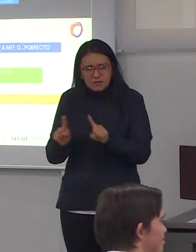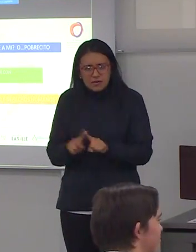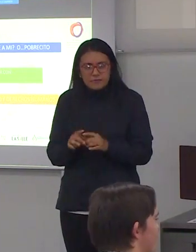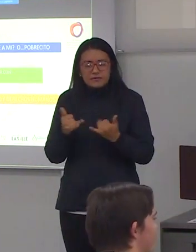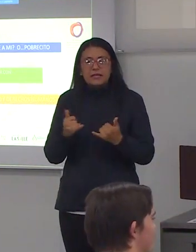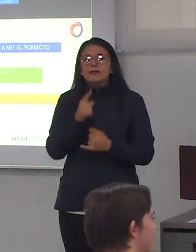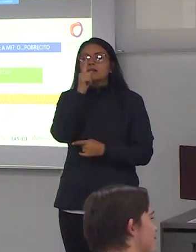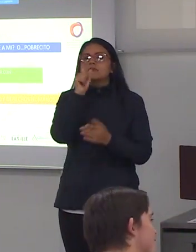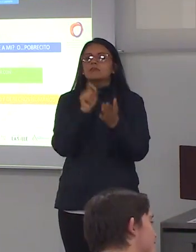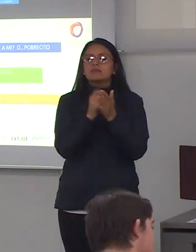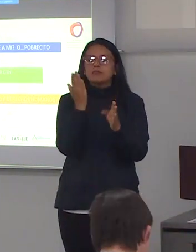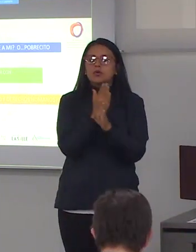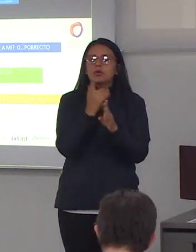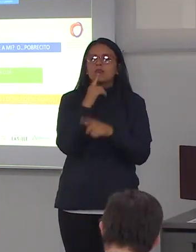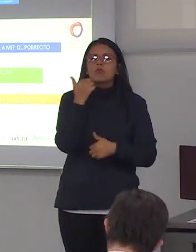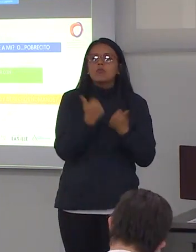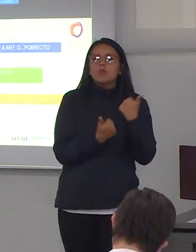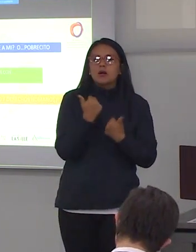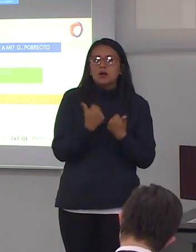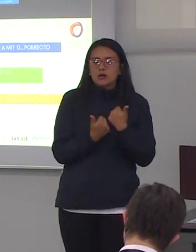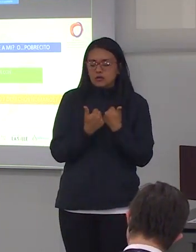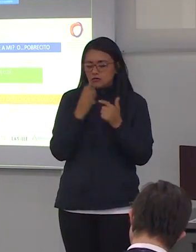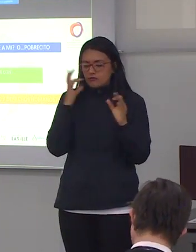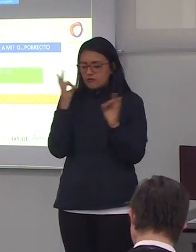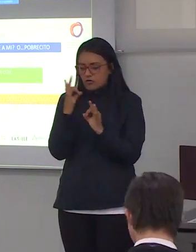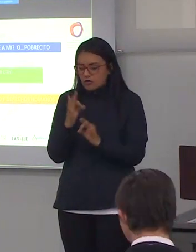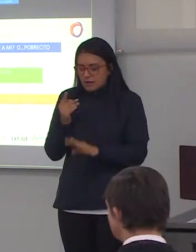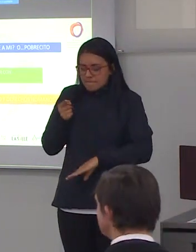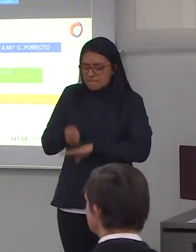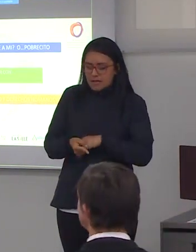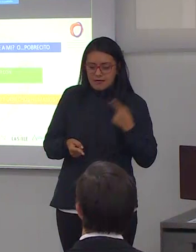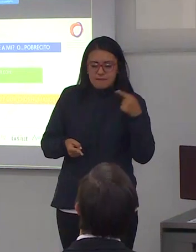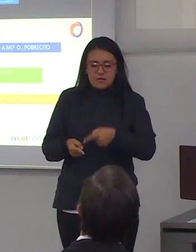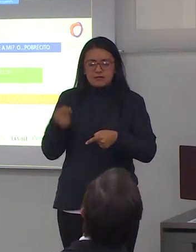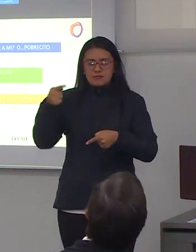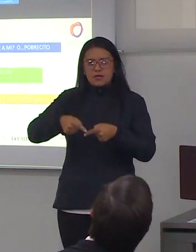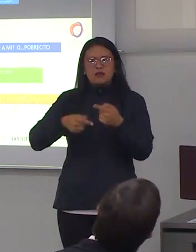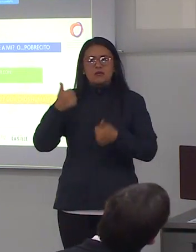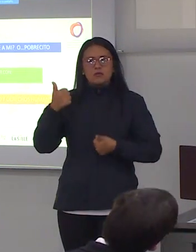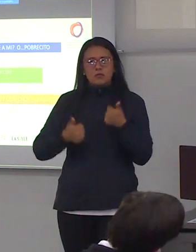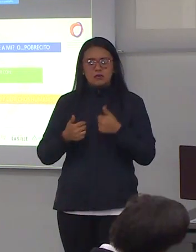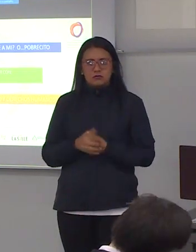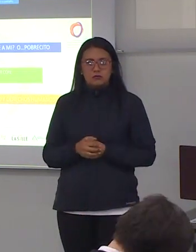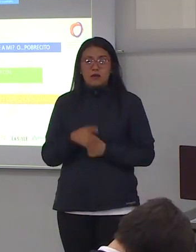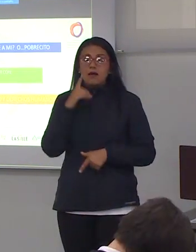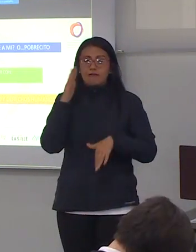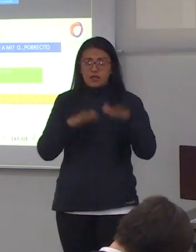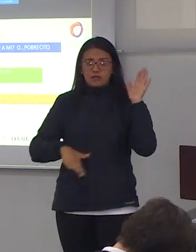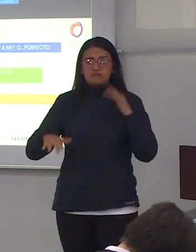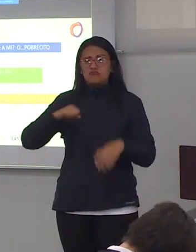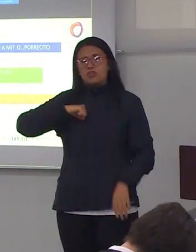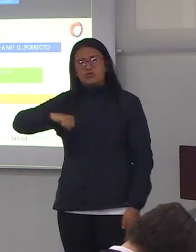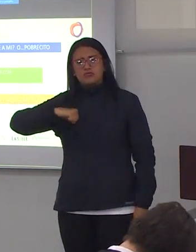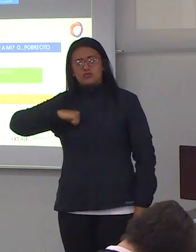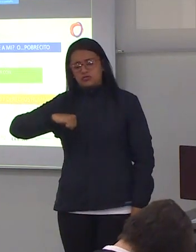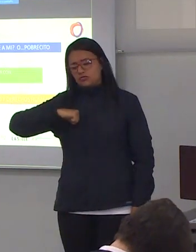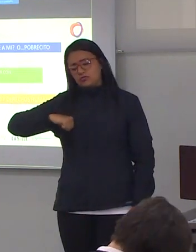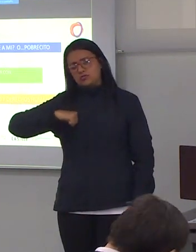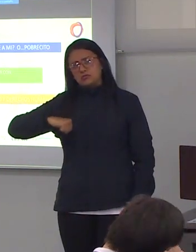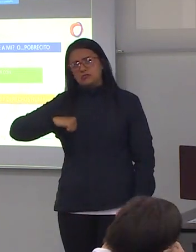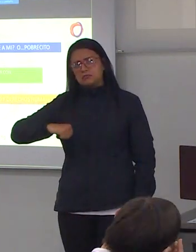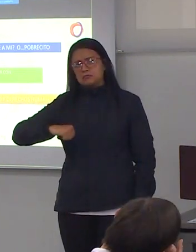el problema está en cuál de estos enfoques manda predomina a veces hablamos mucho de derechos y de derechos